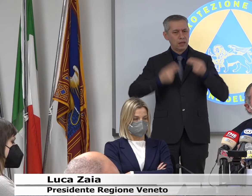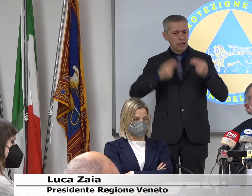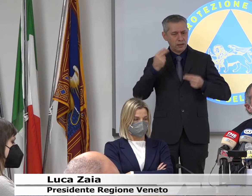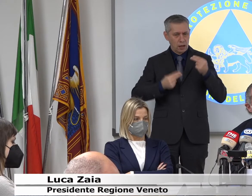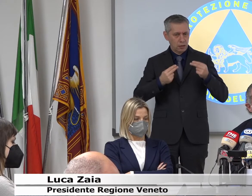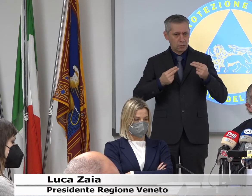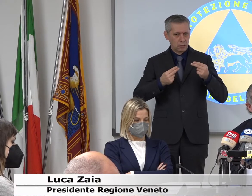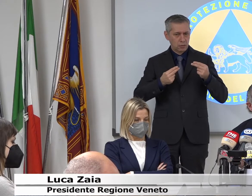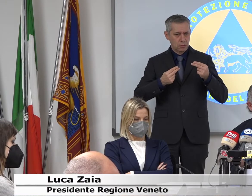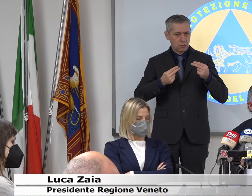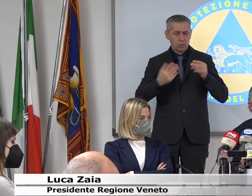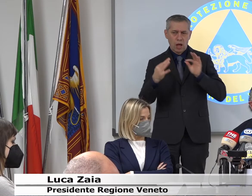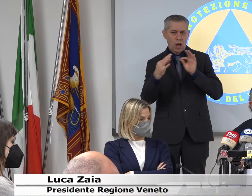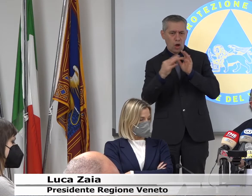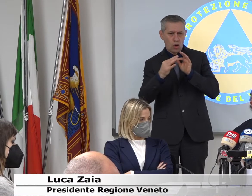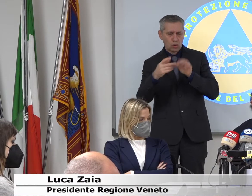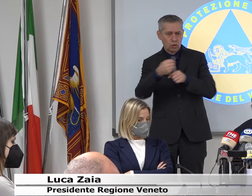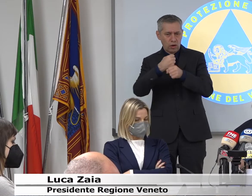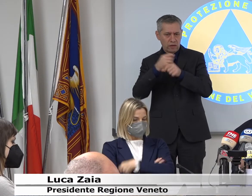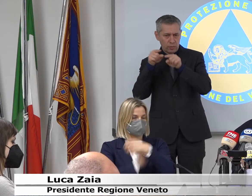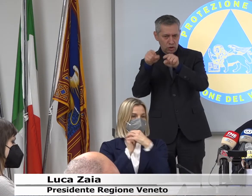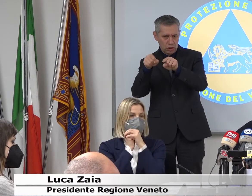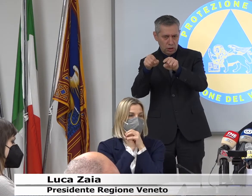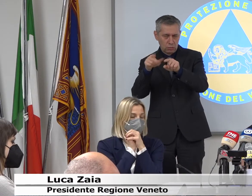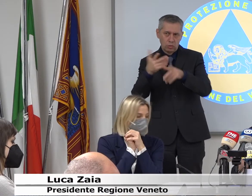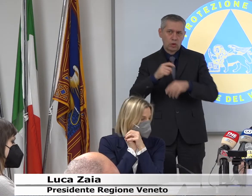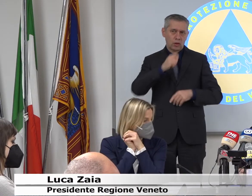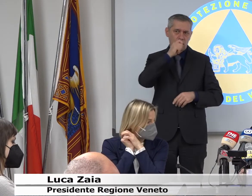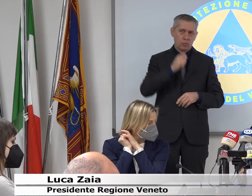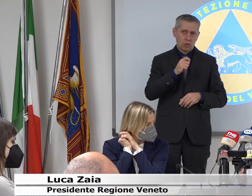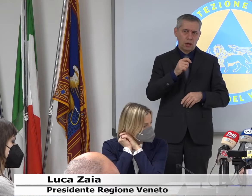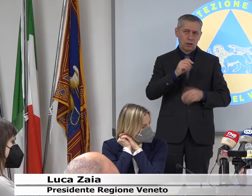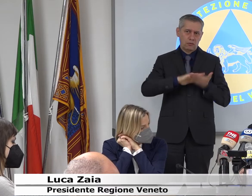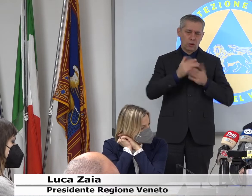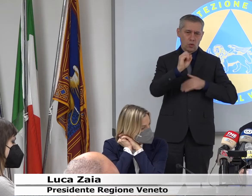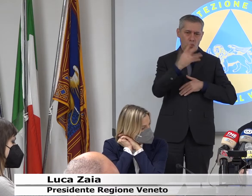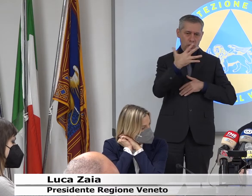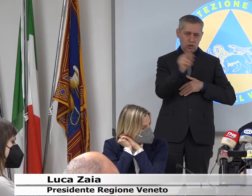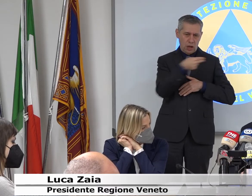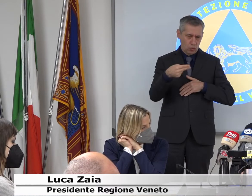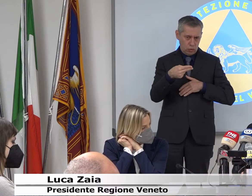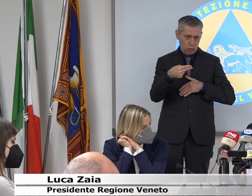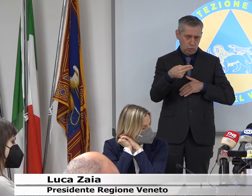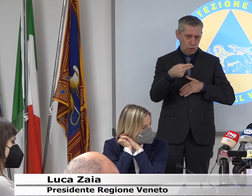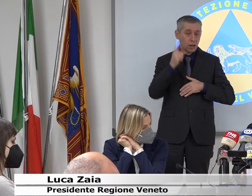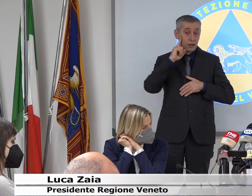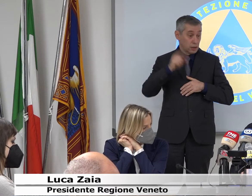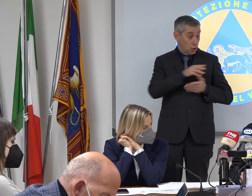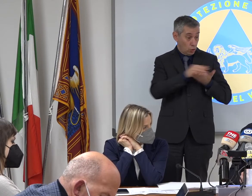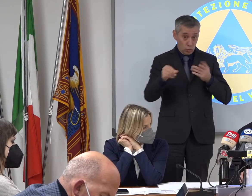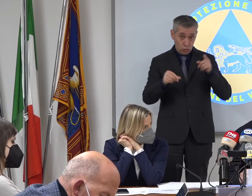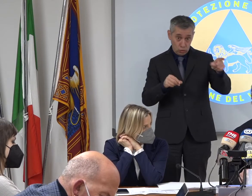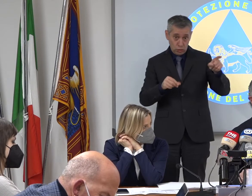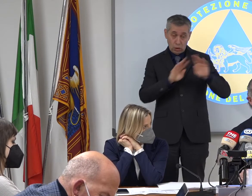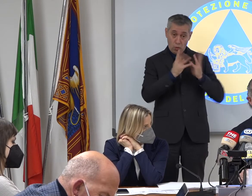l'impegno economico e l'accordo poi con la farmacia per portare fuori, sono 15 euro a tampone, e quante sono alla fine quarantena. Se tutti